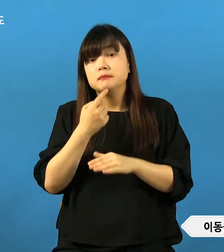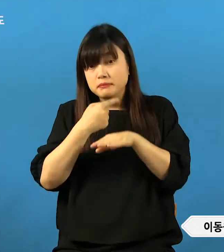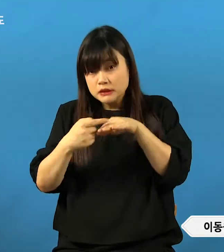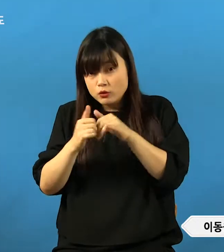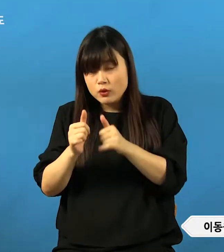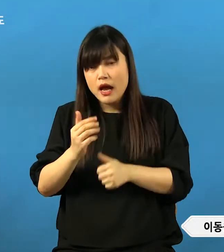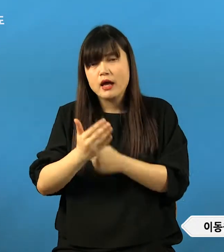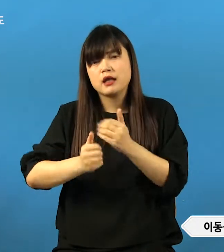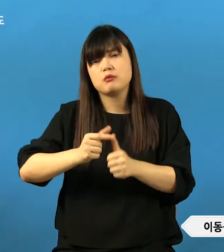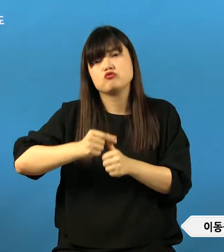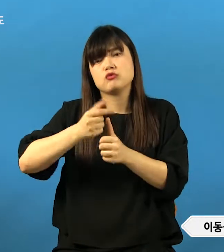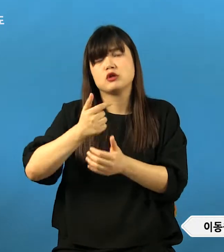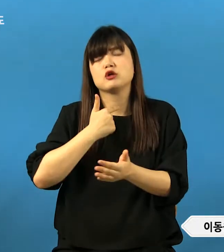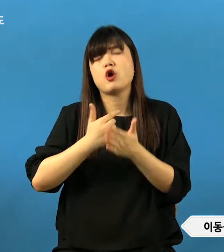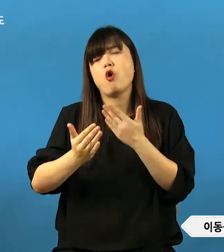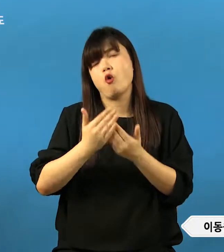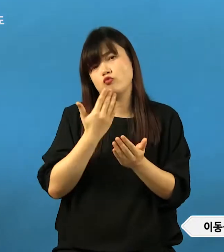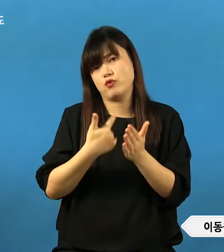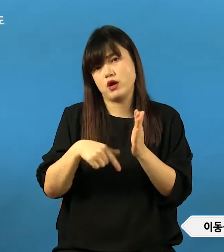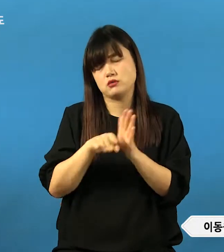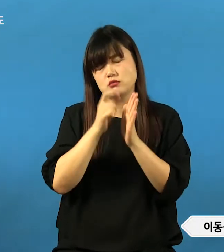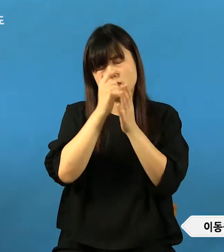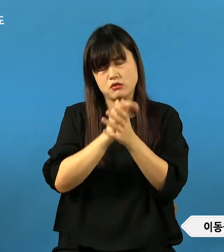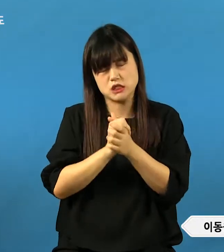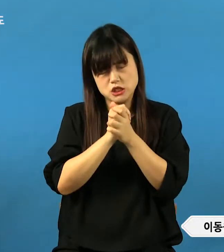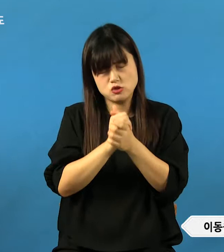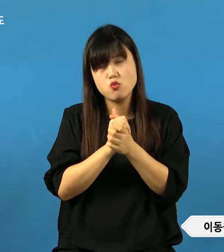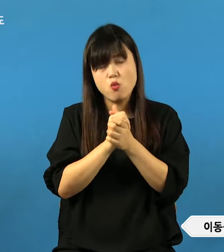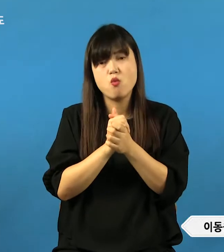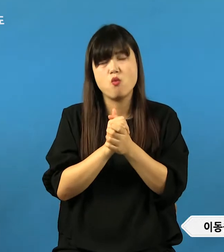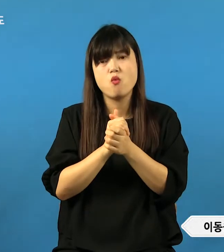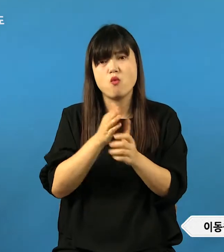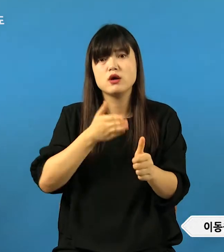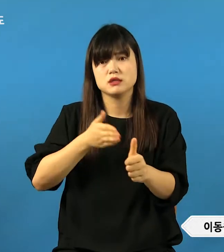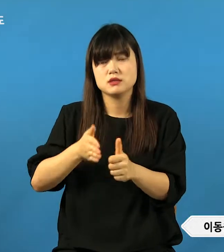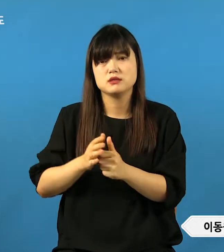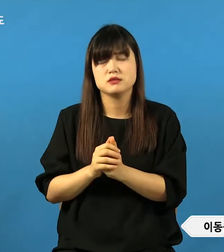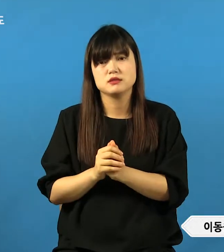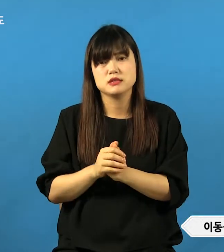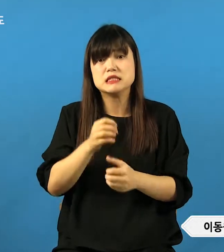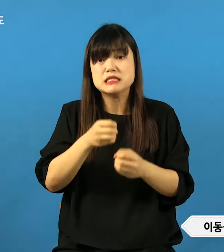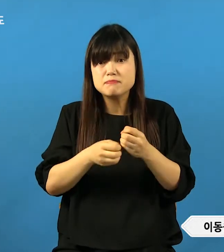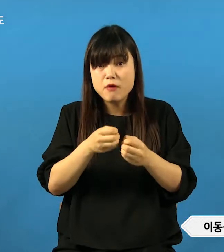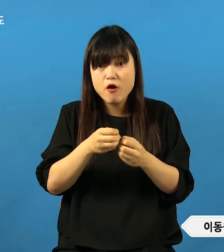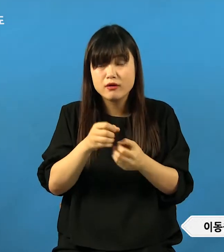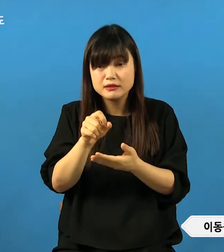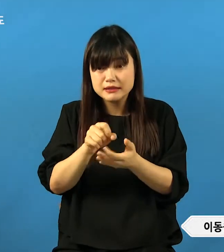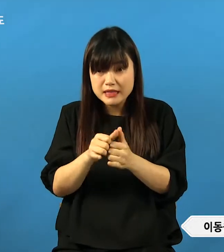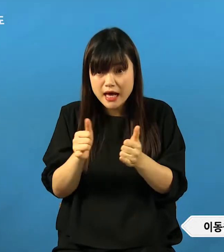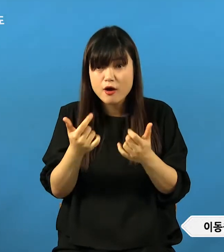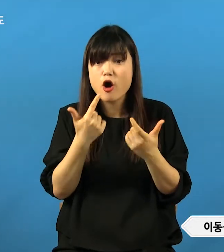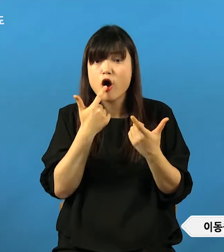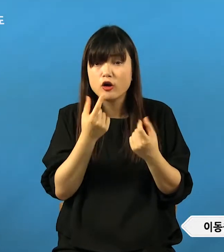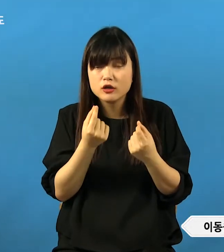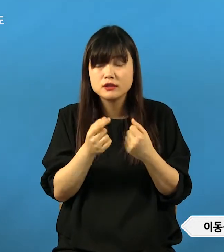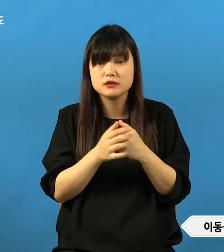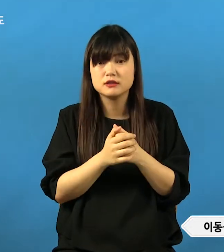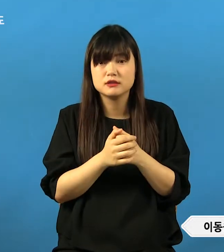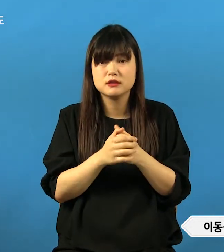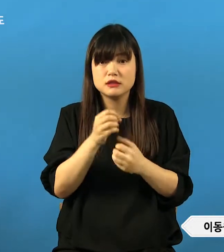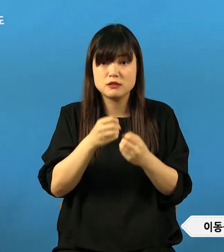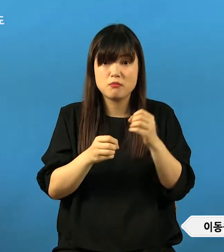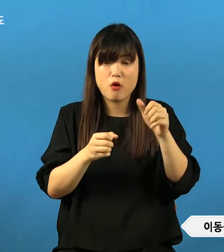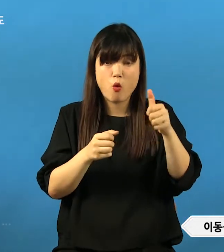구원을 경험할 수 있도록 말입니다. 우리는 시편 기자처럼 기도해야 옳을 것입니다. 시편